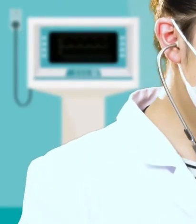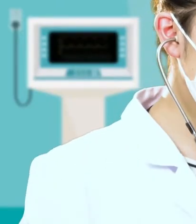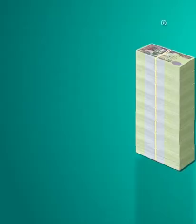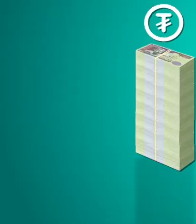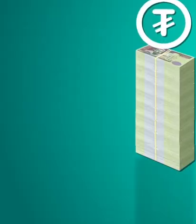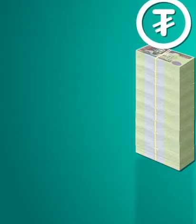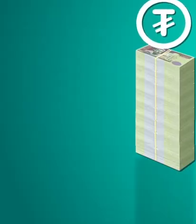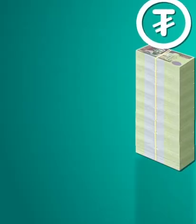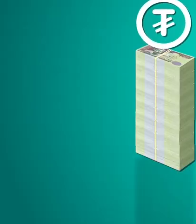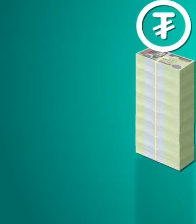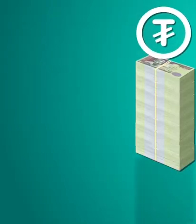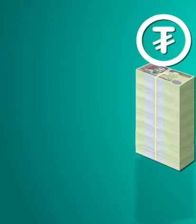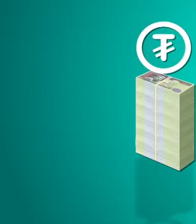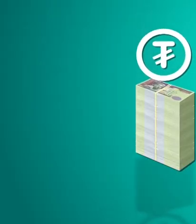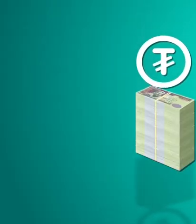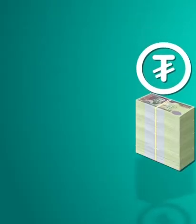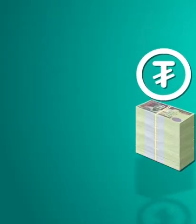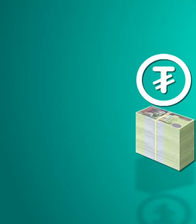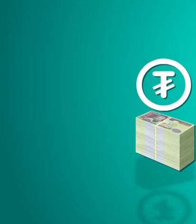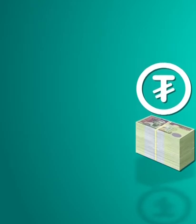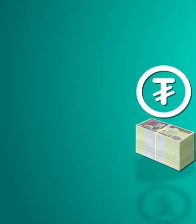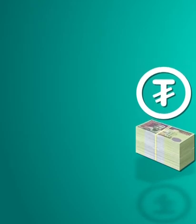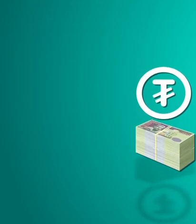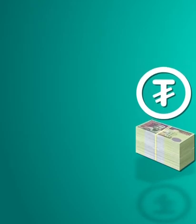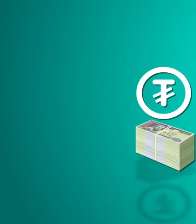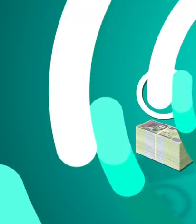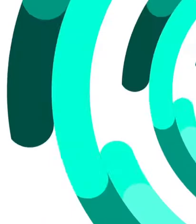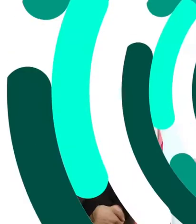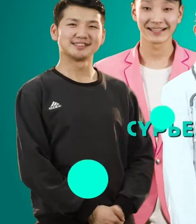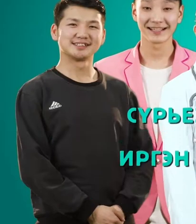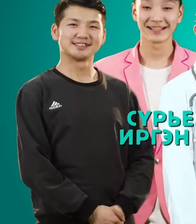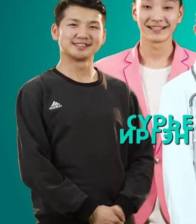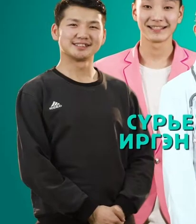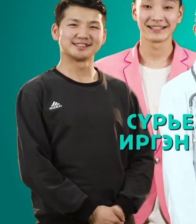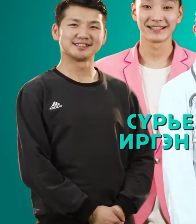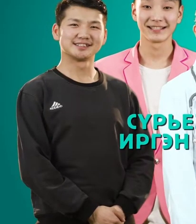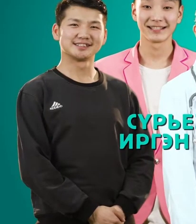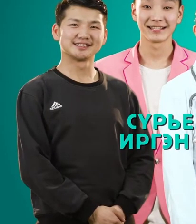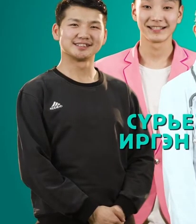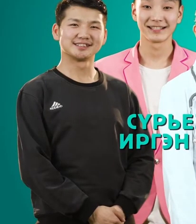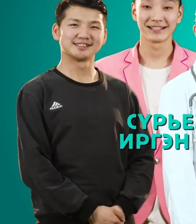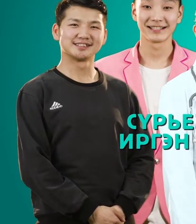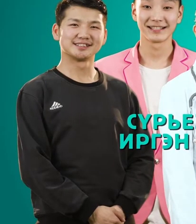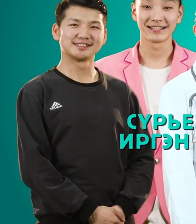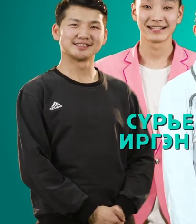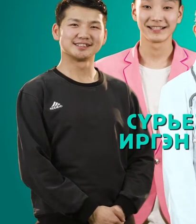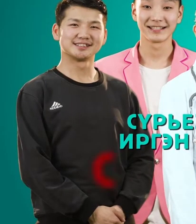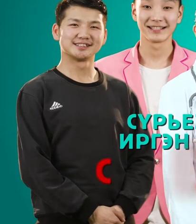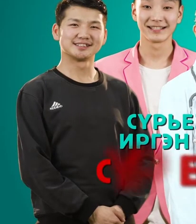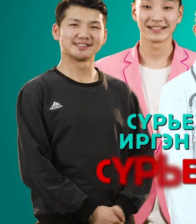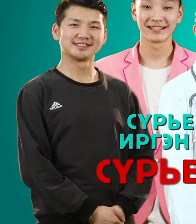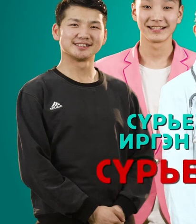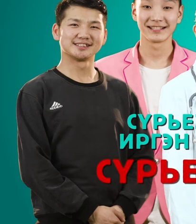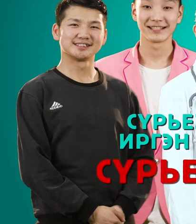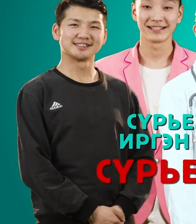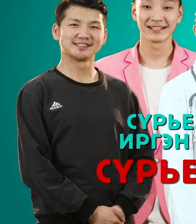бүрэн хамрагдана уу. Сүрьегийн эсрэг эмчилгээний зардал иргэн таны халааснаас ч гарч байдаг. Сүрьегүй Монголын төлөө иргэн таны